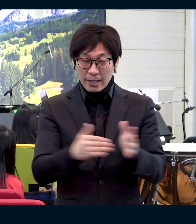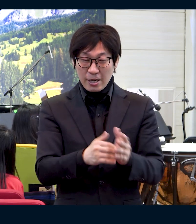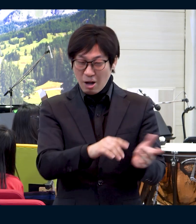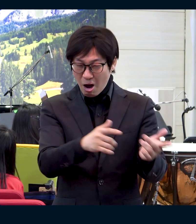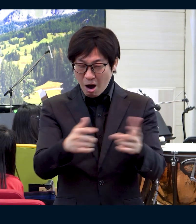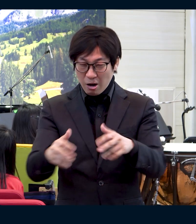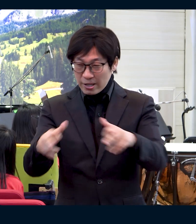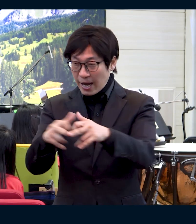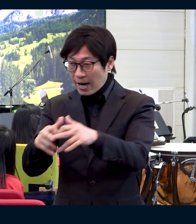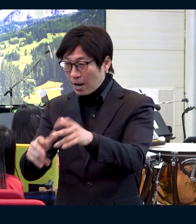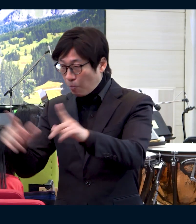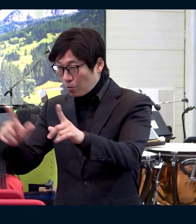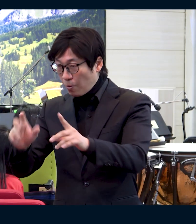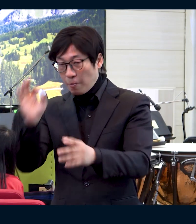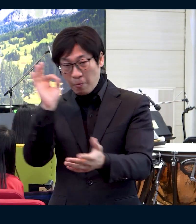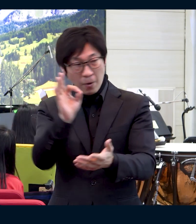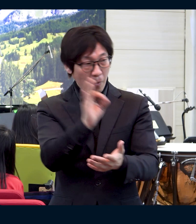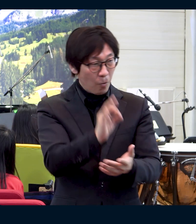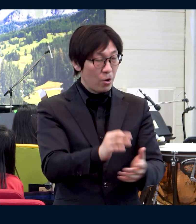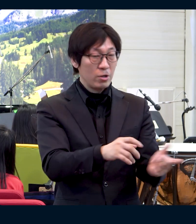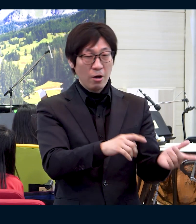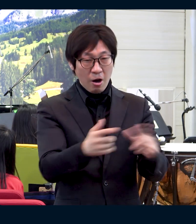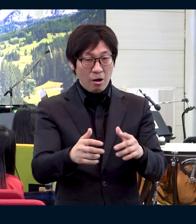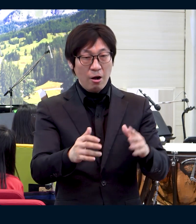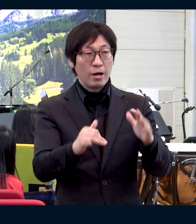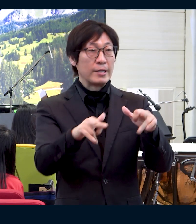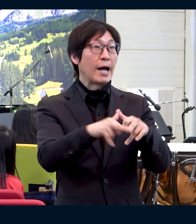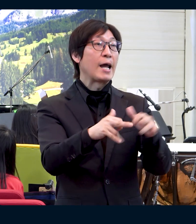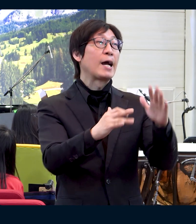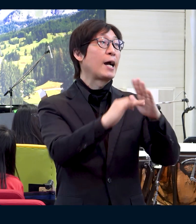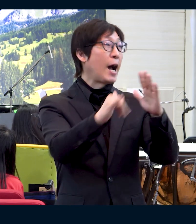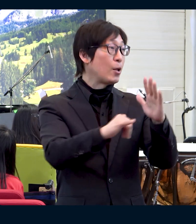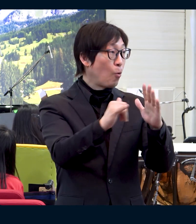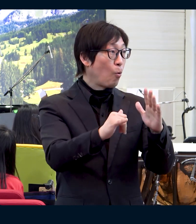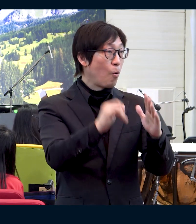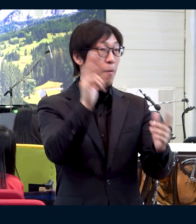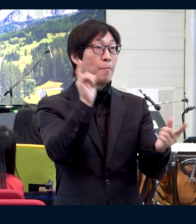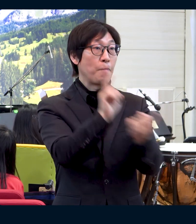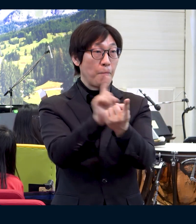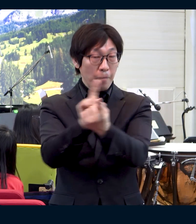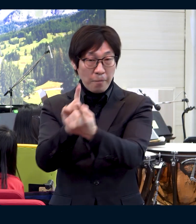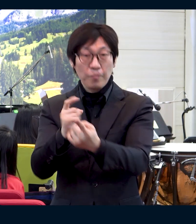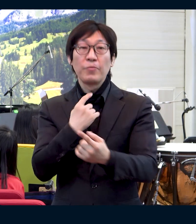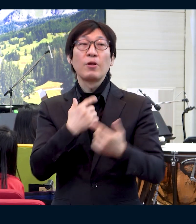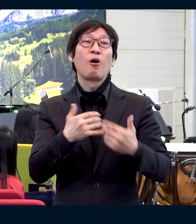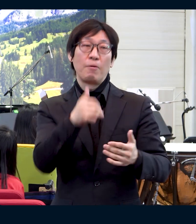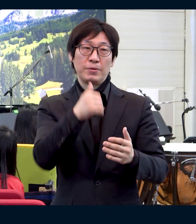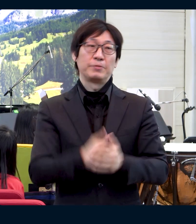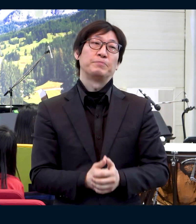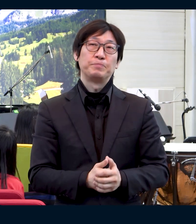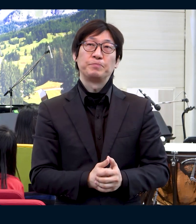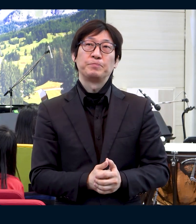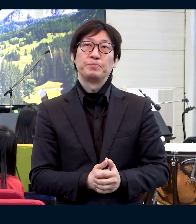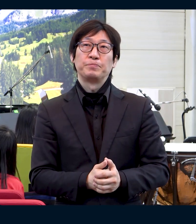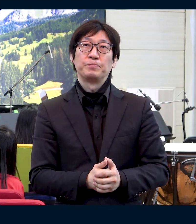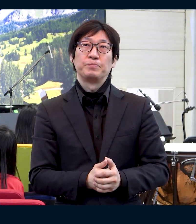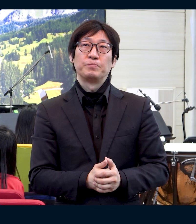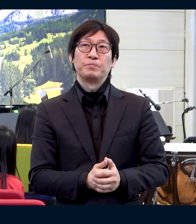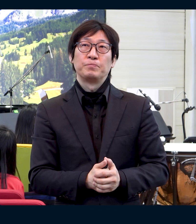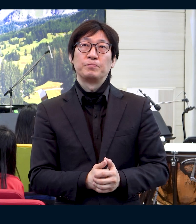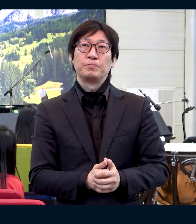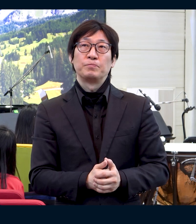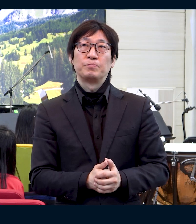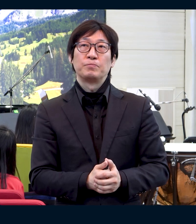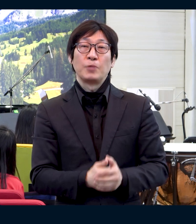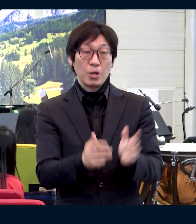장애인 가족들을 여전히 이제 만나고 있습니다. 저는 예수 믿는 그러한 장애인들, 예수